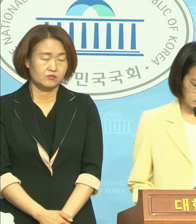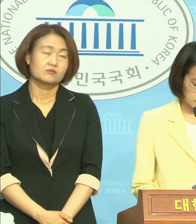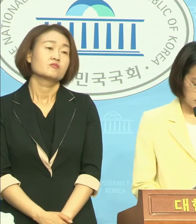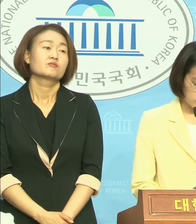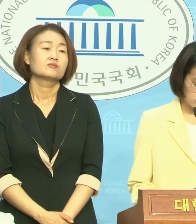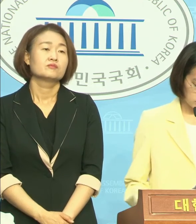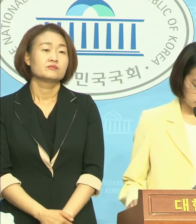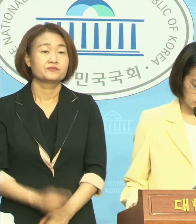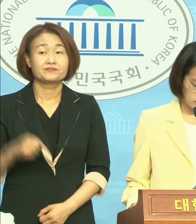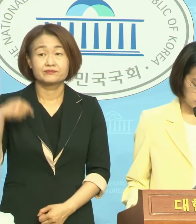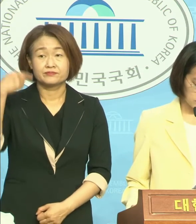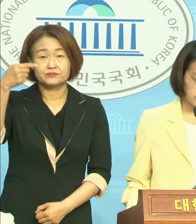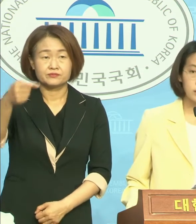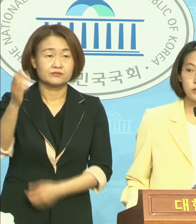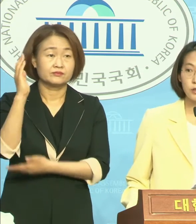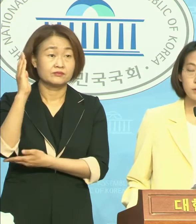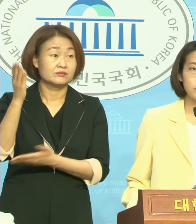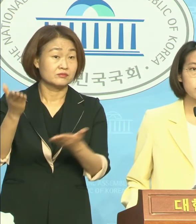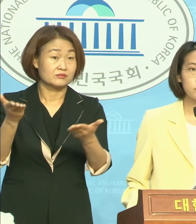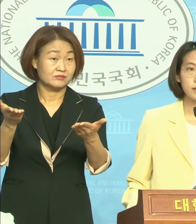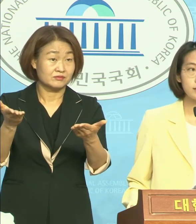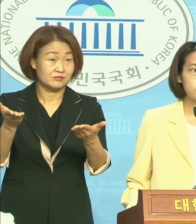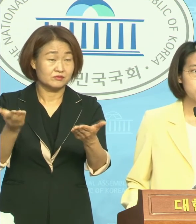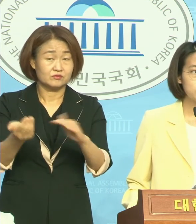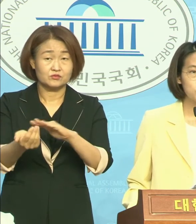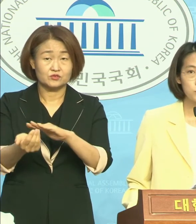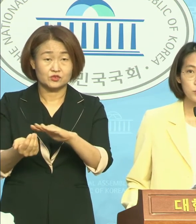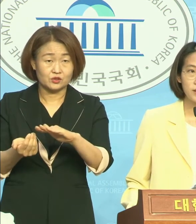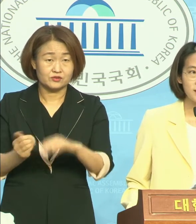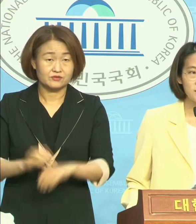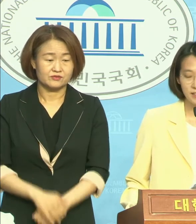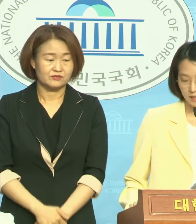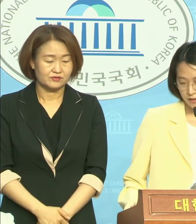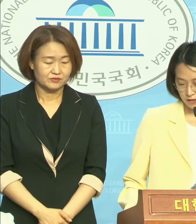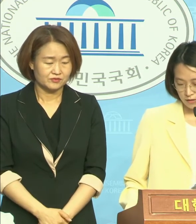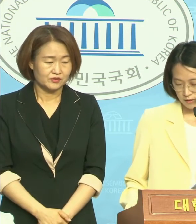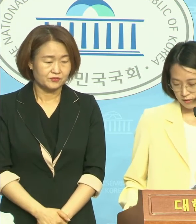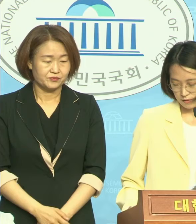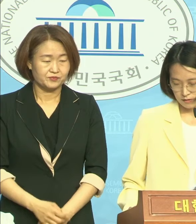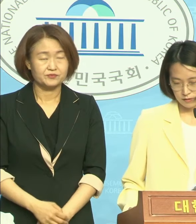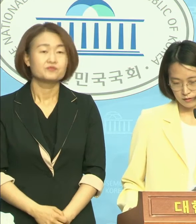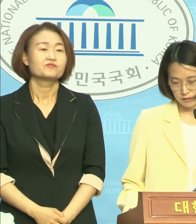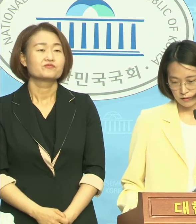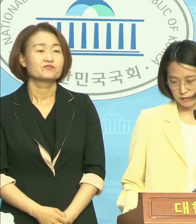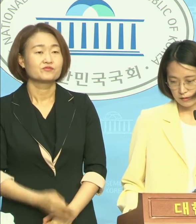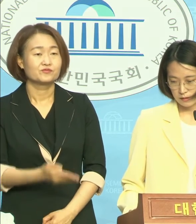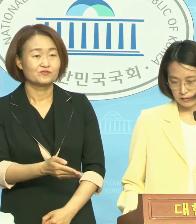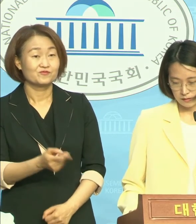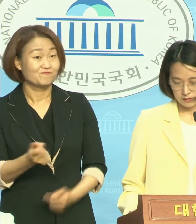네 다음 발언 듣도록 하겠습니다 그 전에 먼저 단상 높이를 좀 조절해야 될 것 같아요